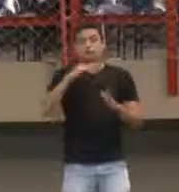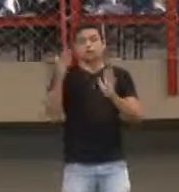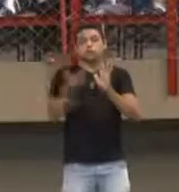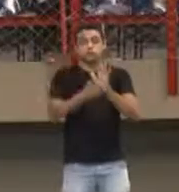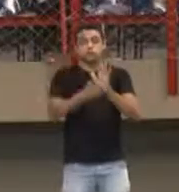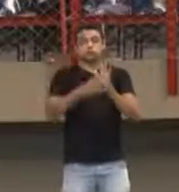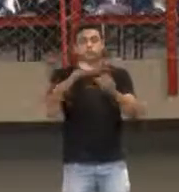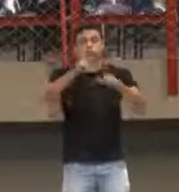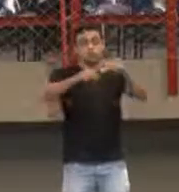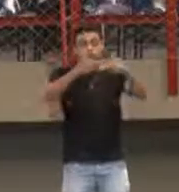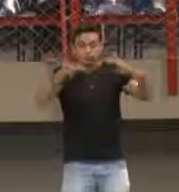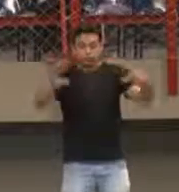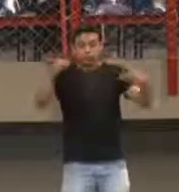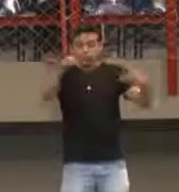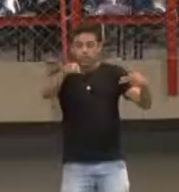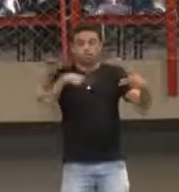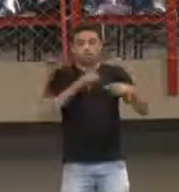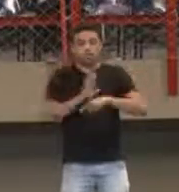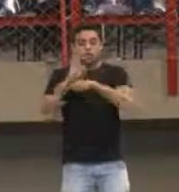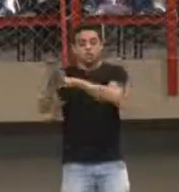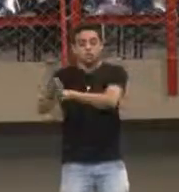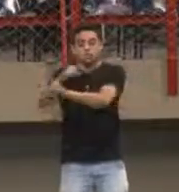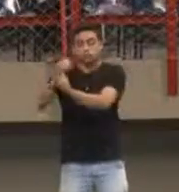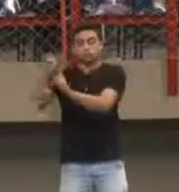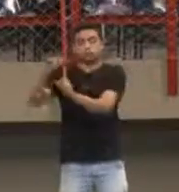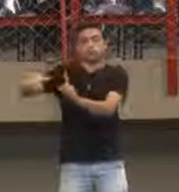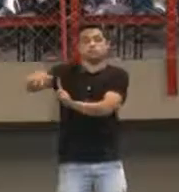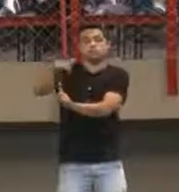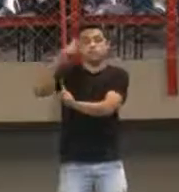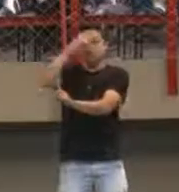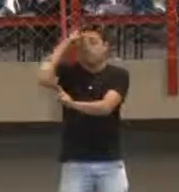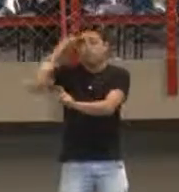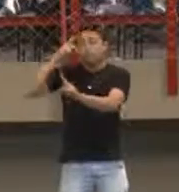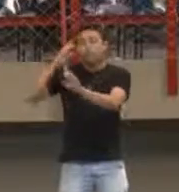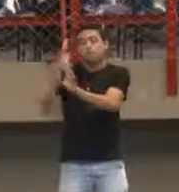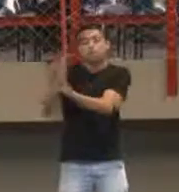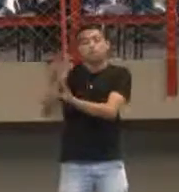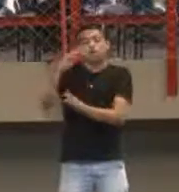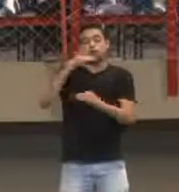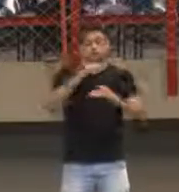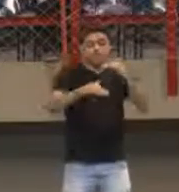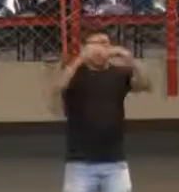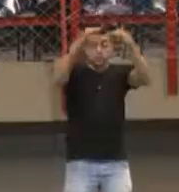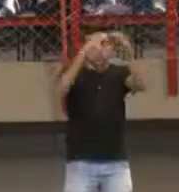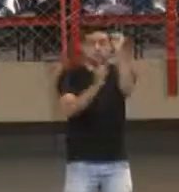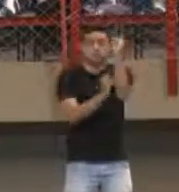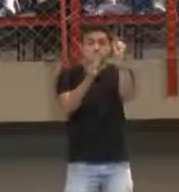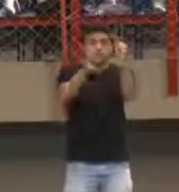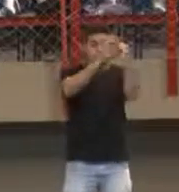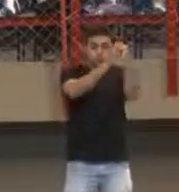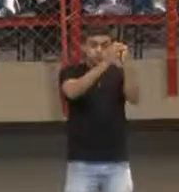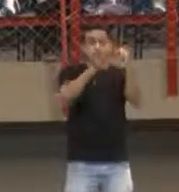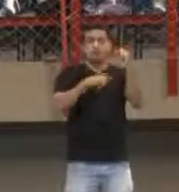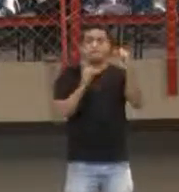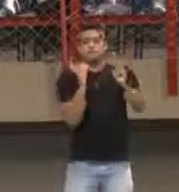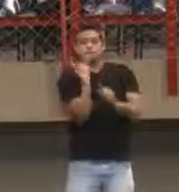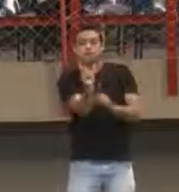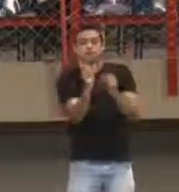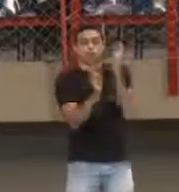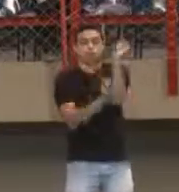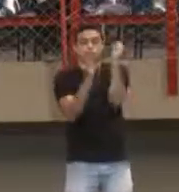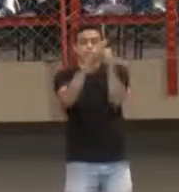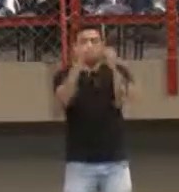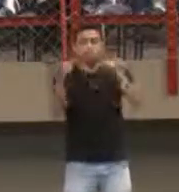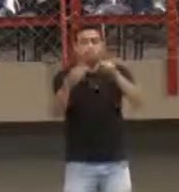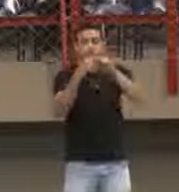recursos para o bem de toda a população. Então, o desenvolvimento sustentável é a palavra de ordem para o